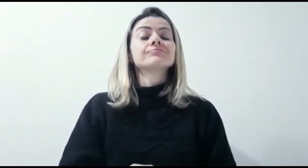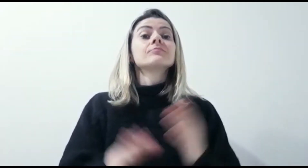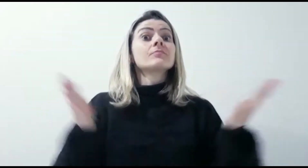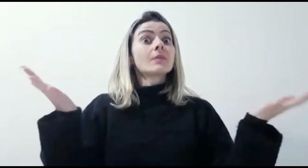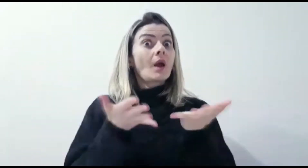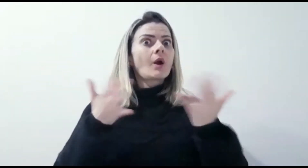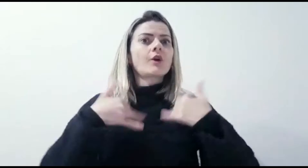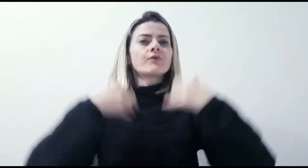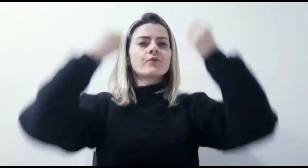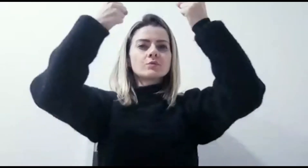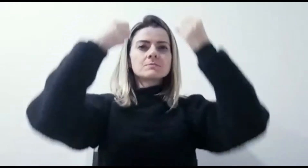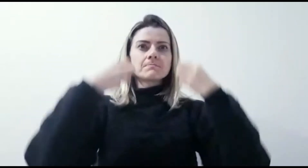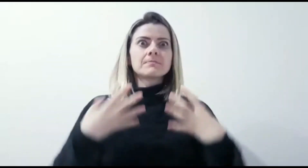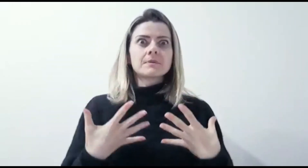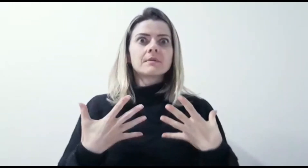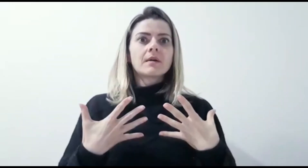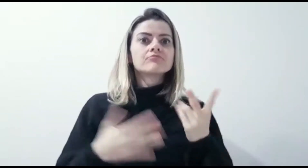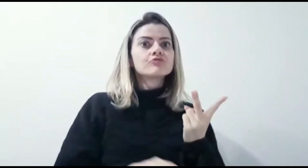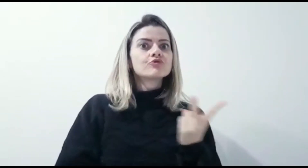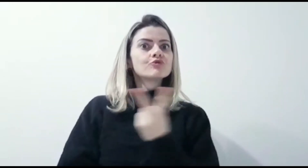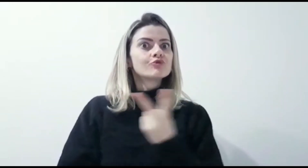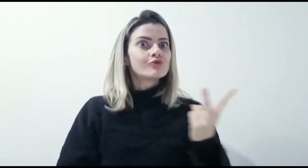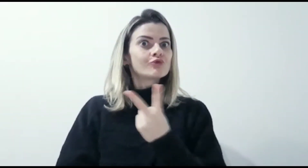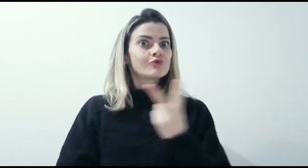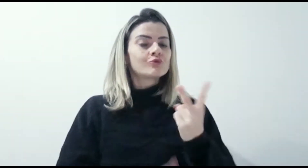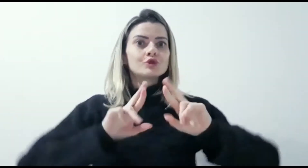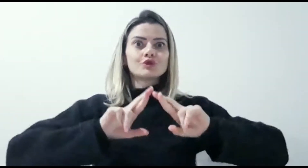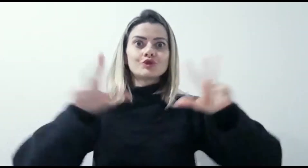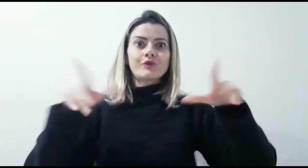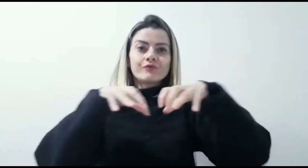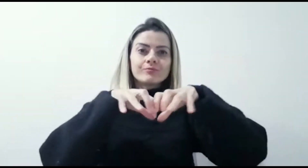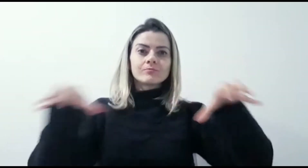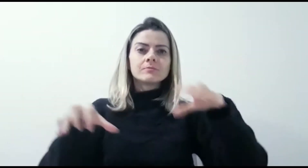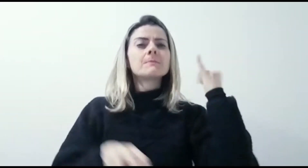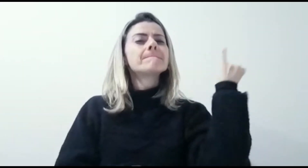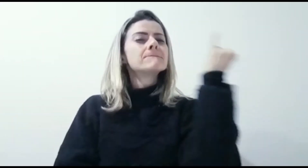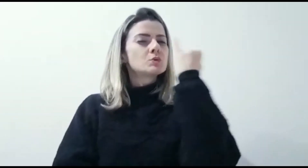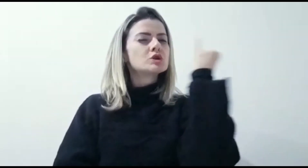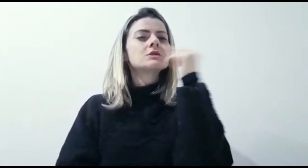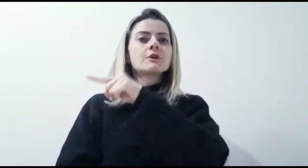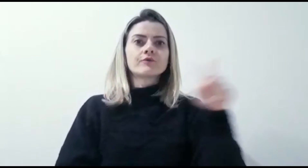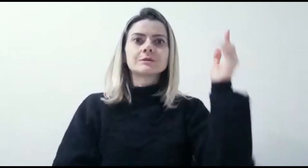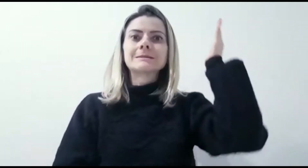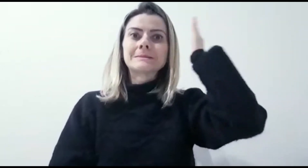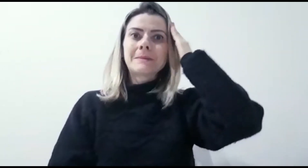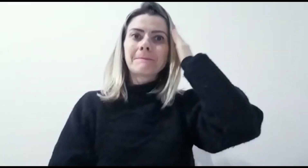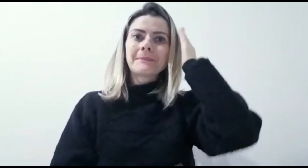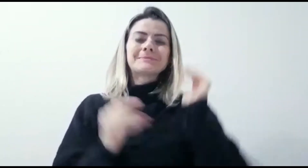Então, eu vou apresentar para vocês duas questões diferentes e muito importantes para